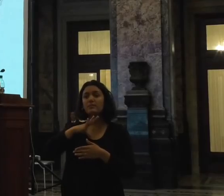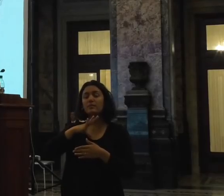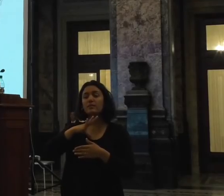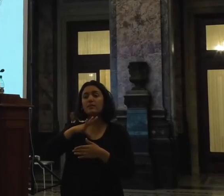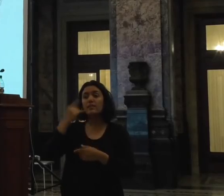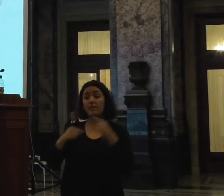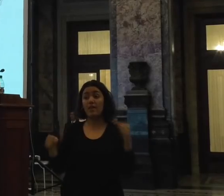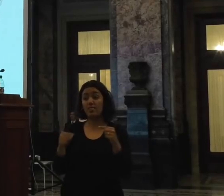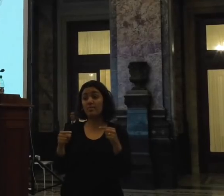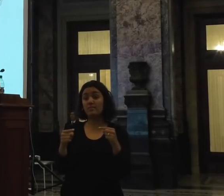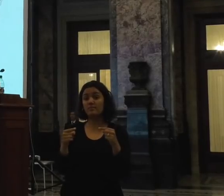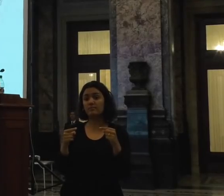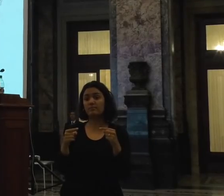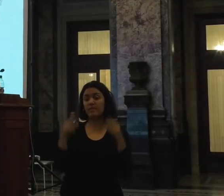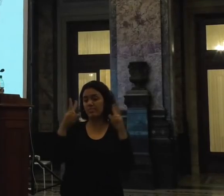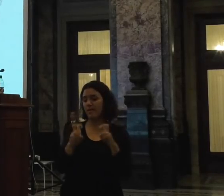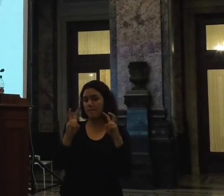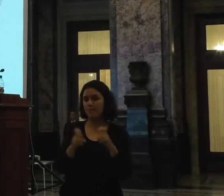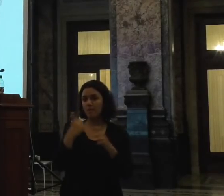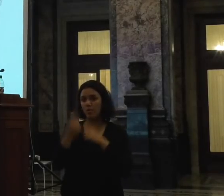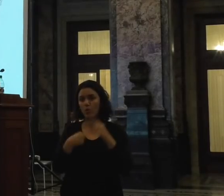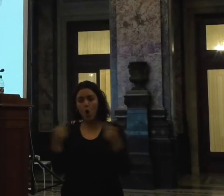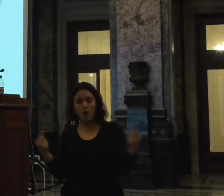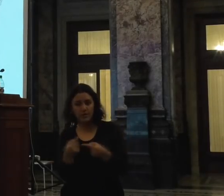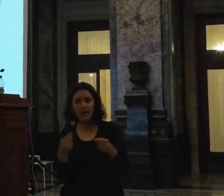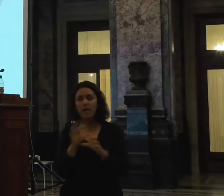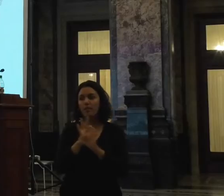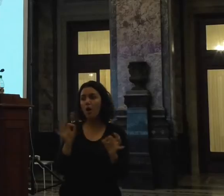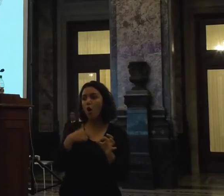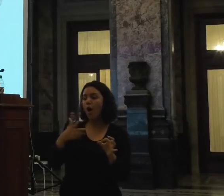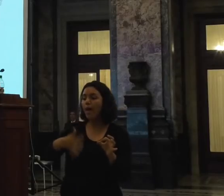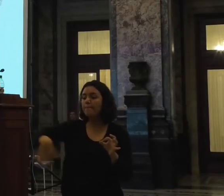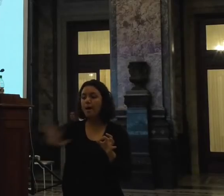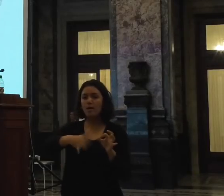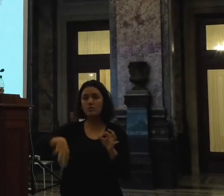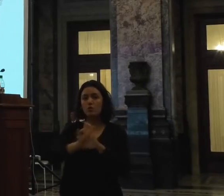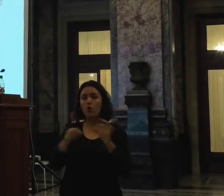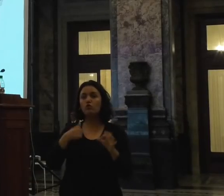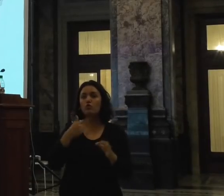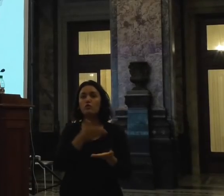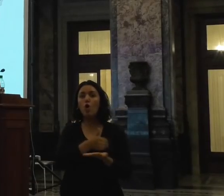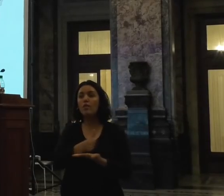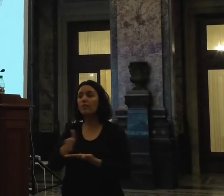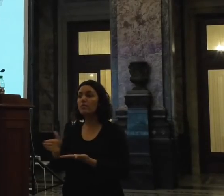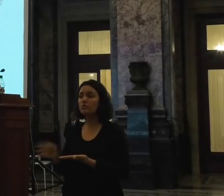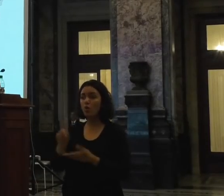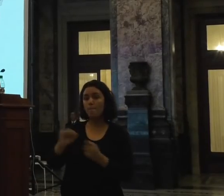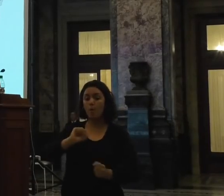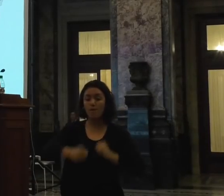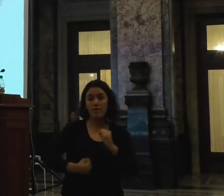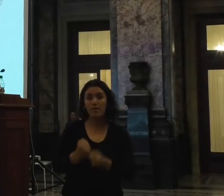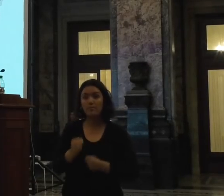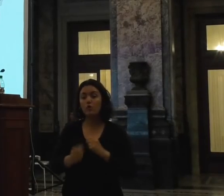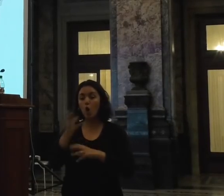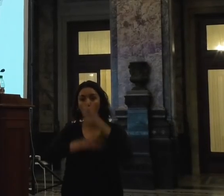información. Algunos se especializan en contraste, en frecuencias espaciales, otros en orientación, otros en movimiento, otros en